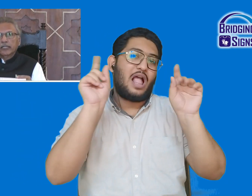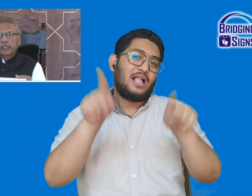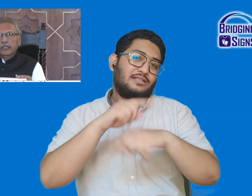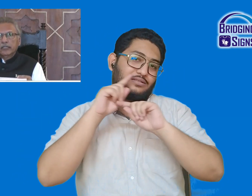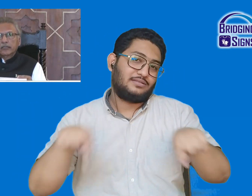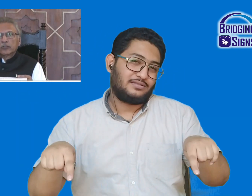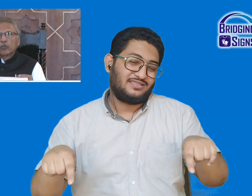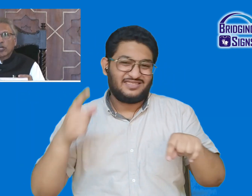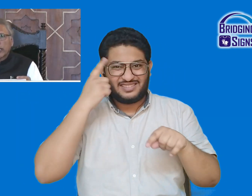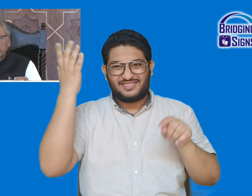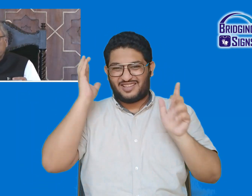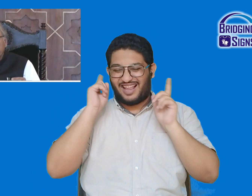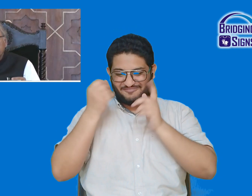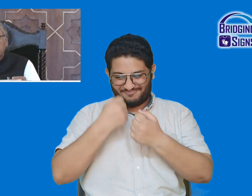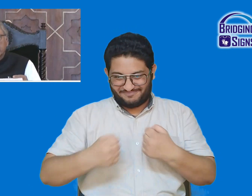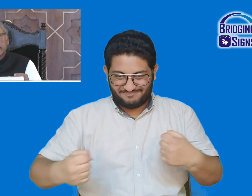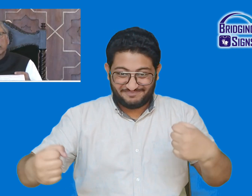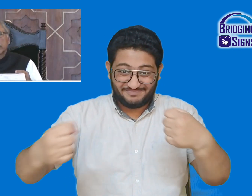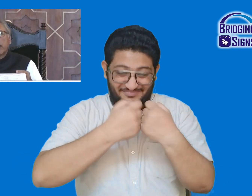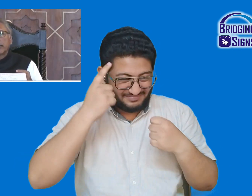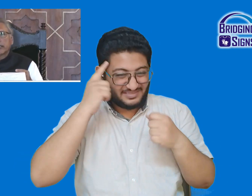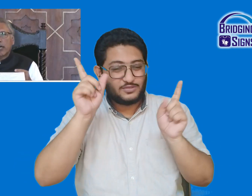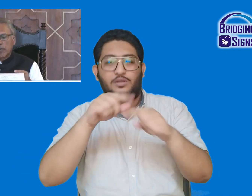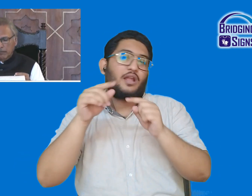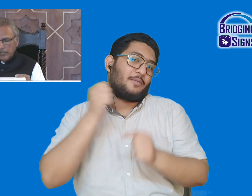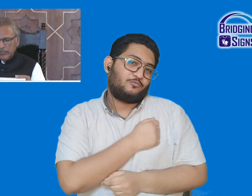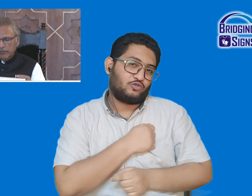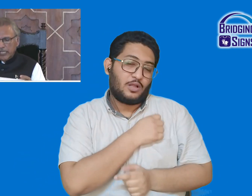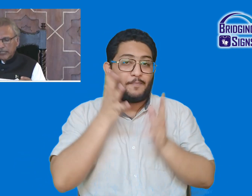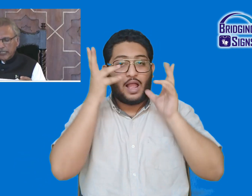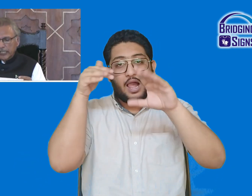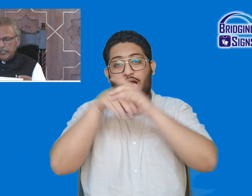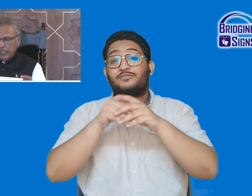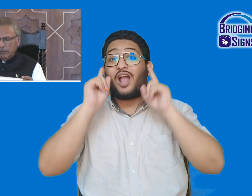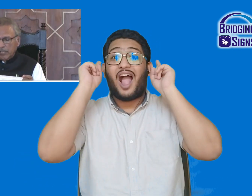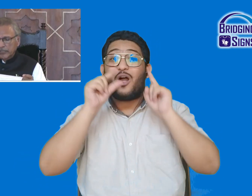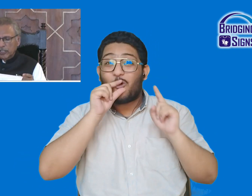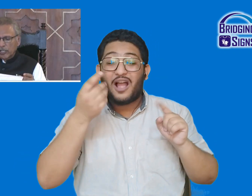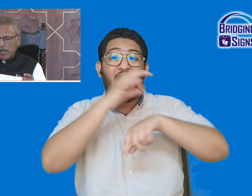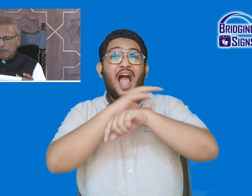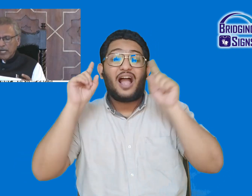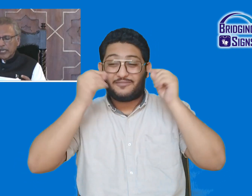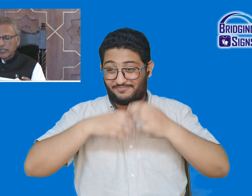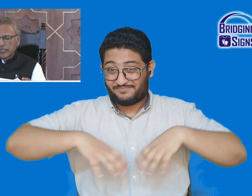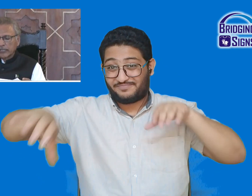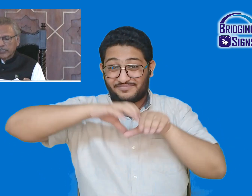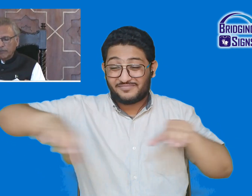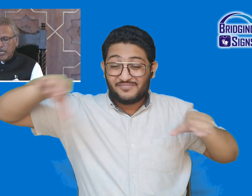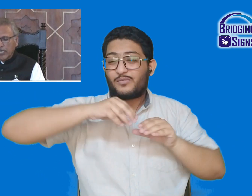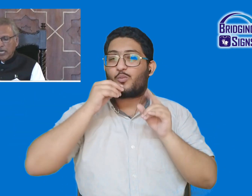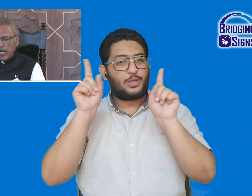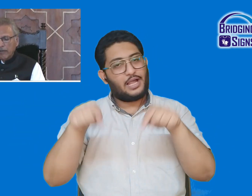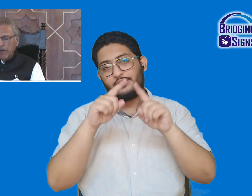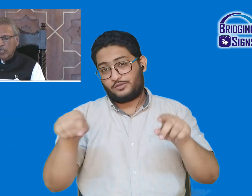جائے. لوگ قریب بیٹھ جاتے ہیں تو اجتماعی انتظام مسجد میں نہ کیا جائے. مسجد اور امام بارگاہ کی